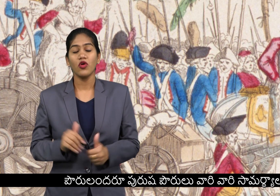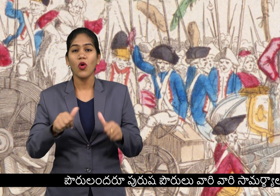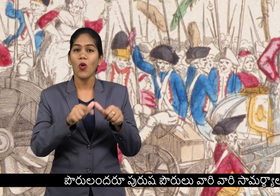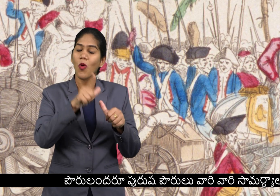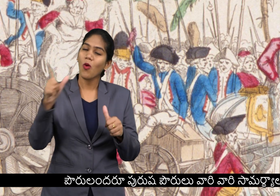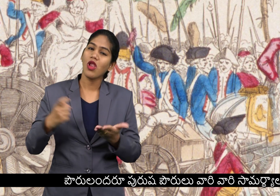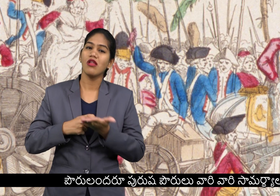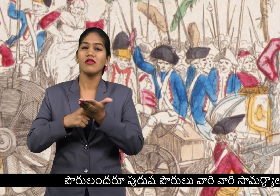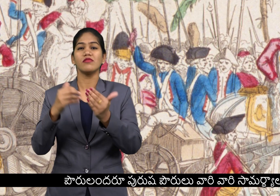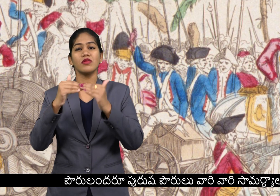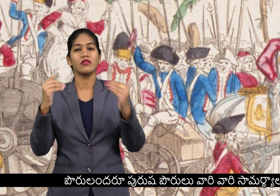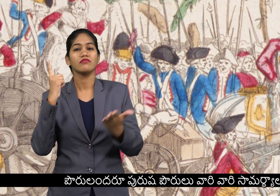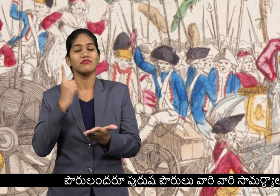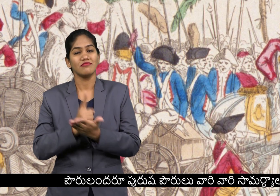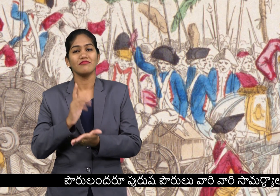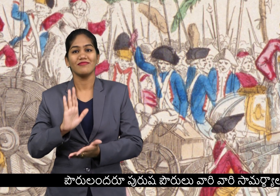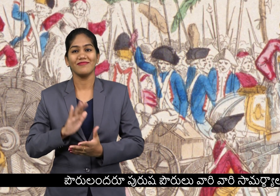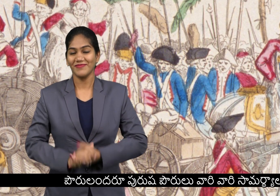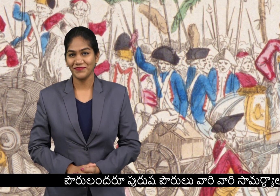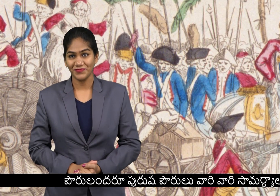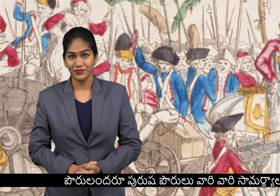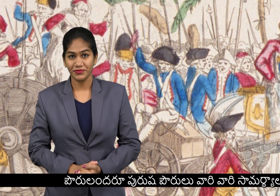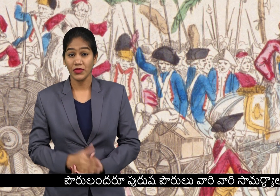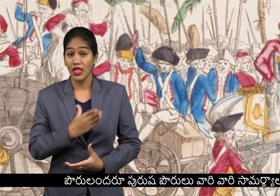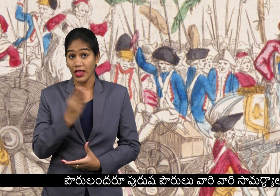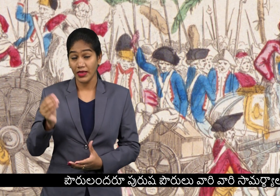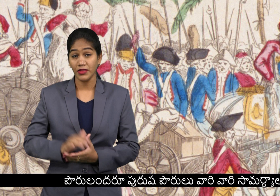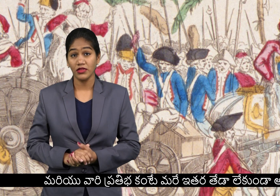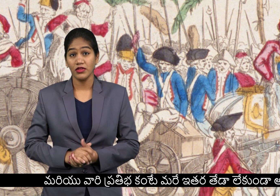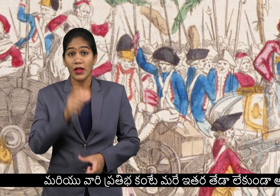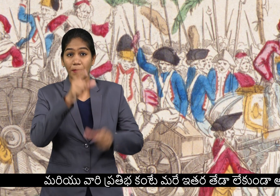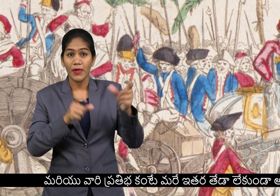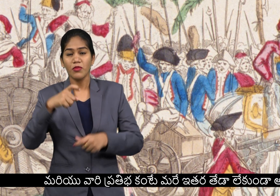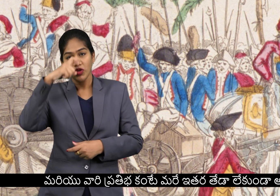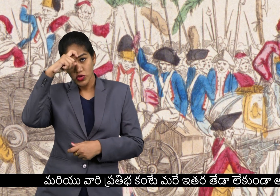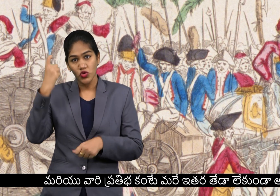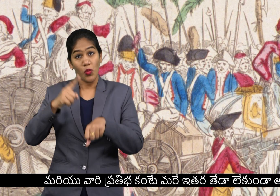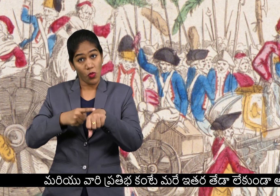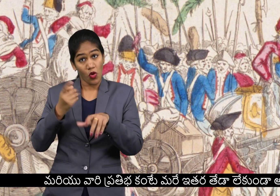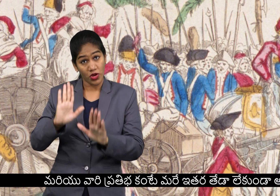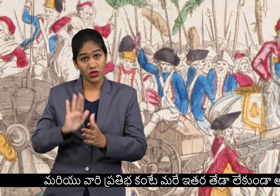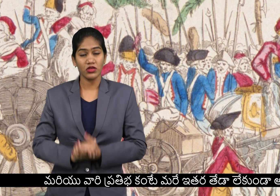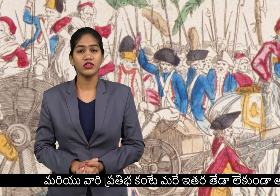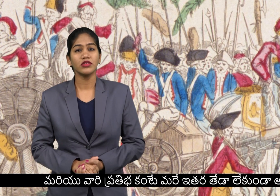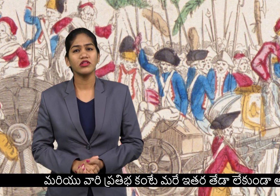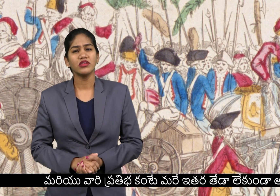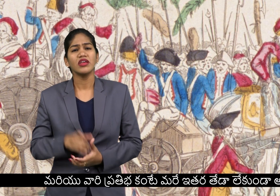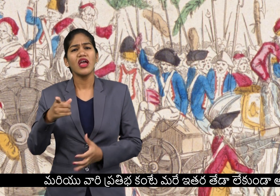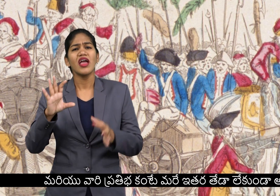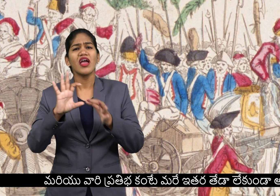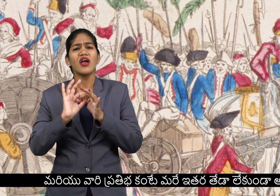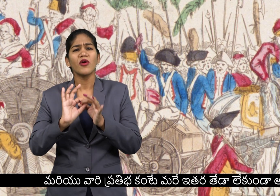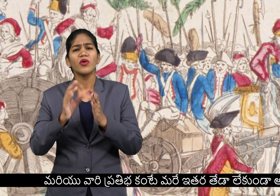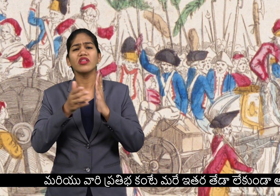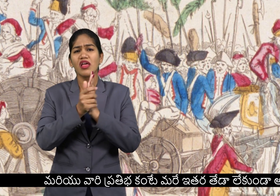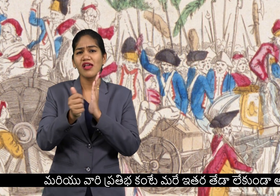పౌరులందరూ పురుష పౌరులు వారి వారి సామర్థ్యాల ప్రకారం మరియు వారి ప్రతిభ కంటే మరే ఇతర తేడా